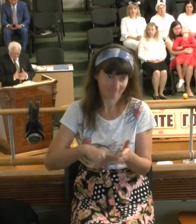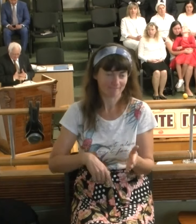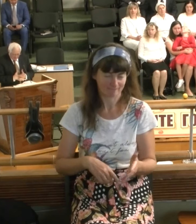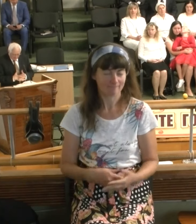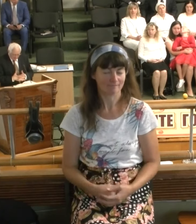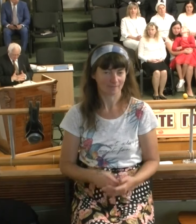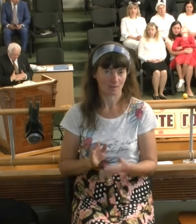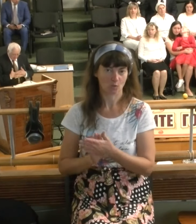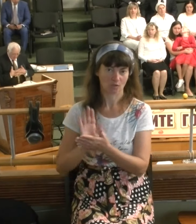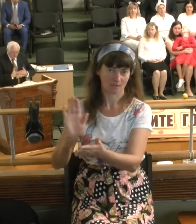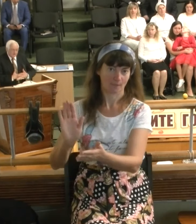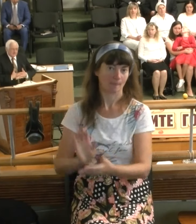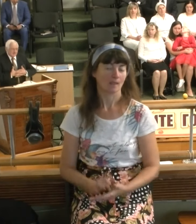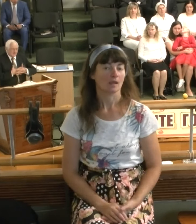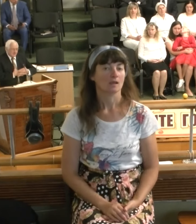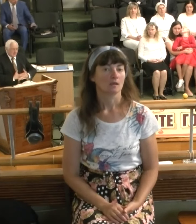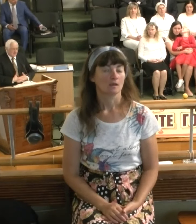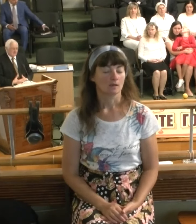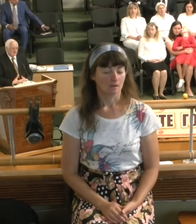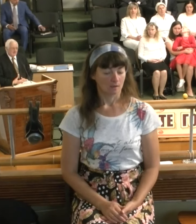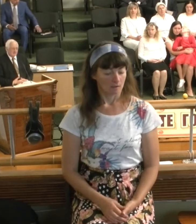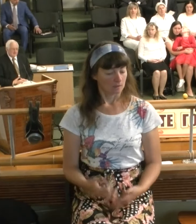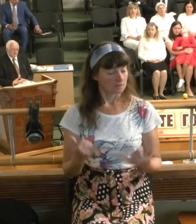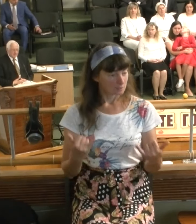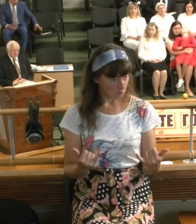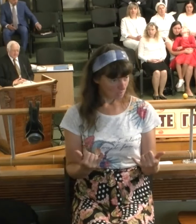Писания, которые показывают Его